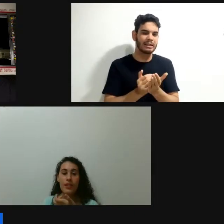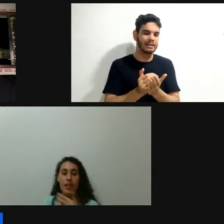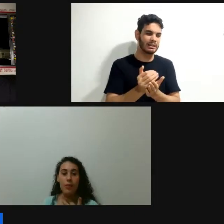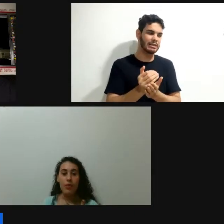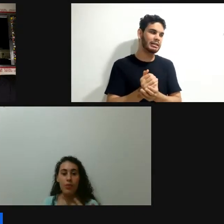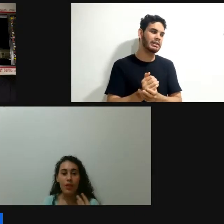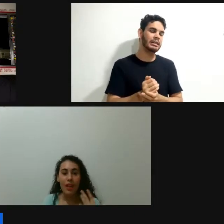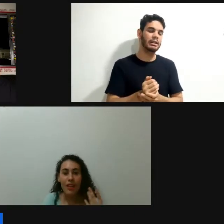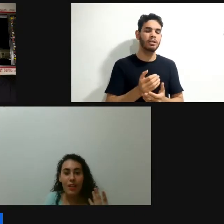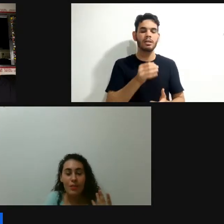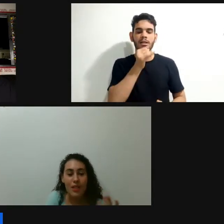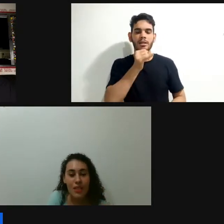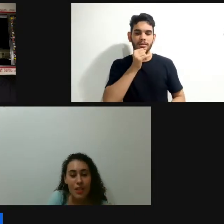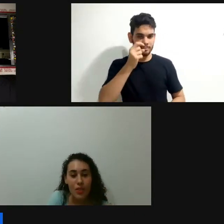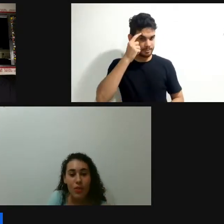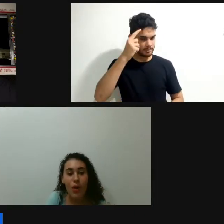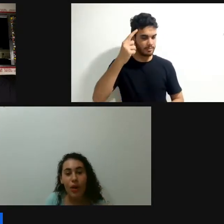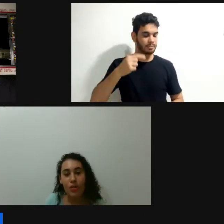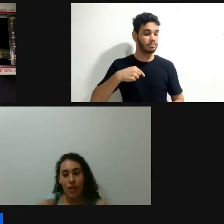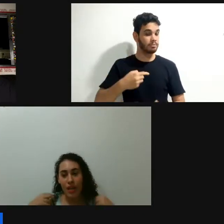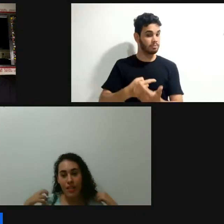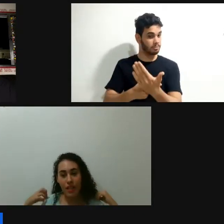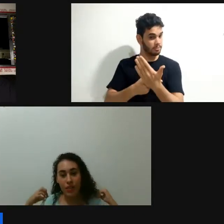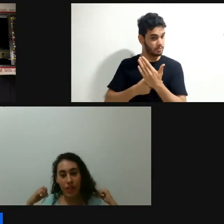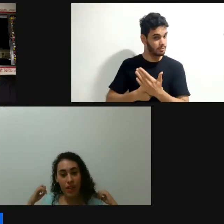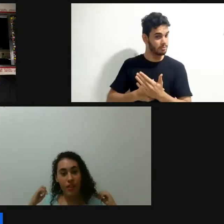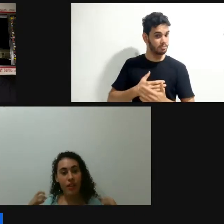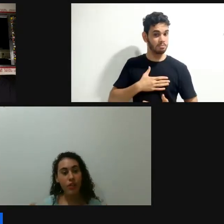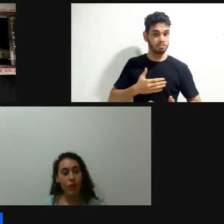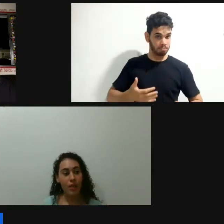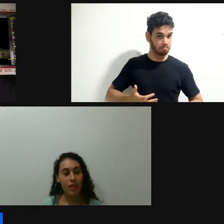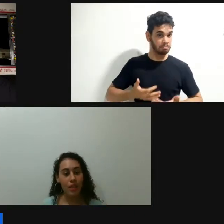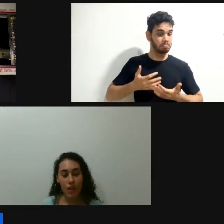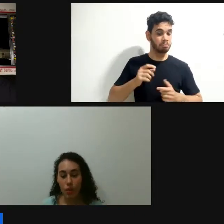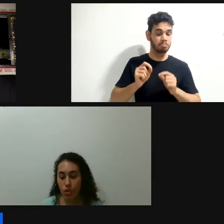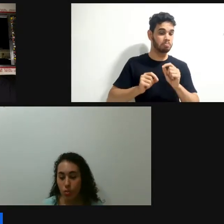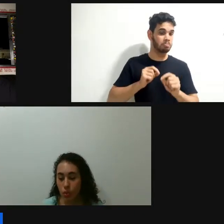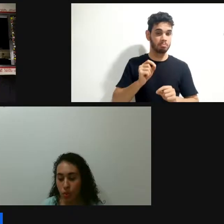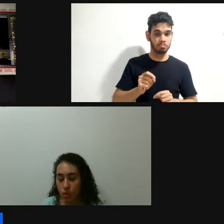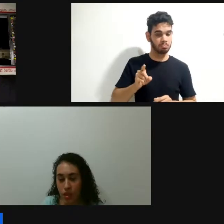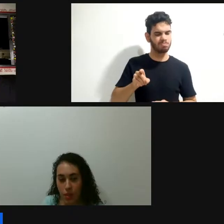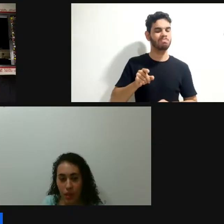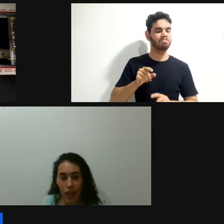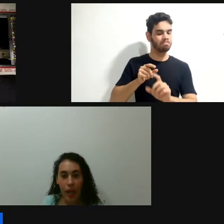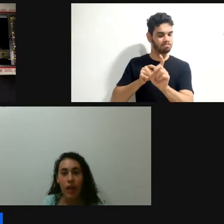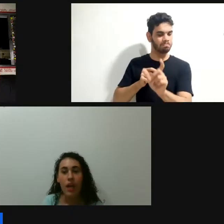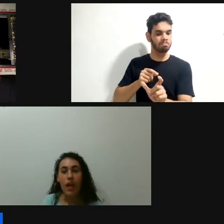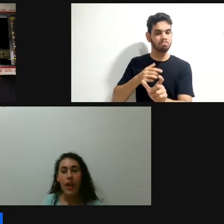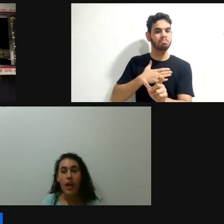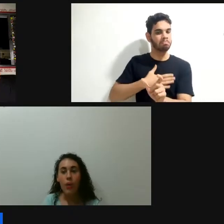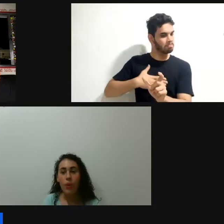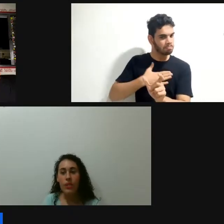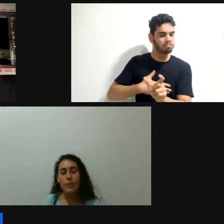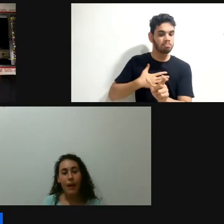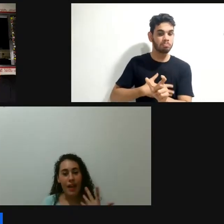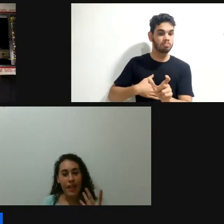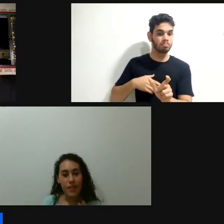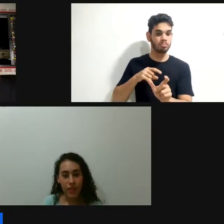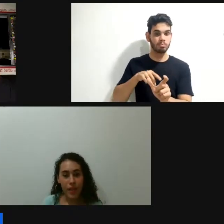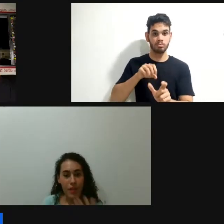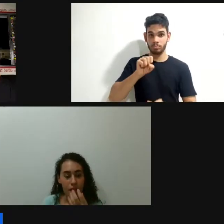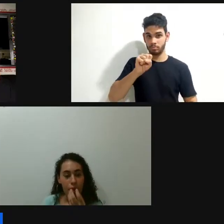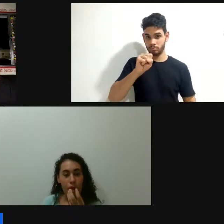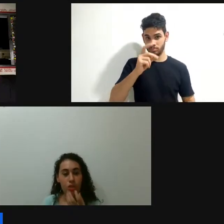um exemplo de um mangá que me incentivou a escrever, tanto é que eu gosto muito desse mangá, é o Spy